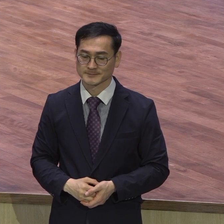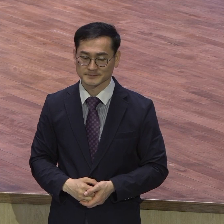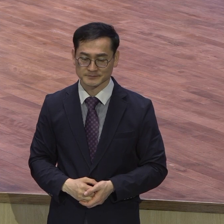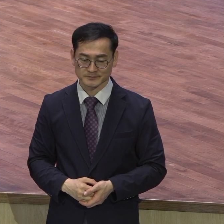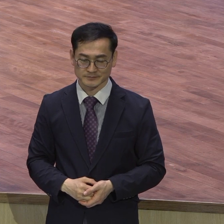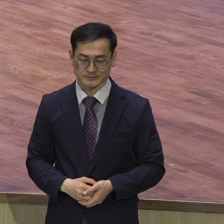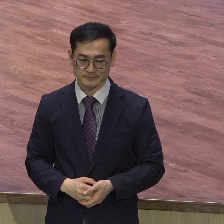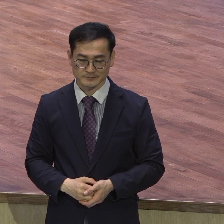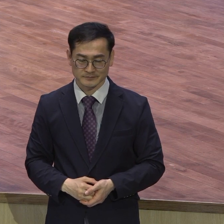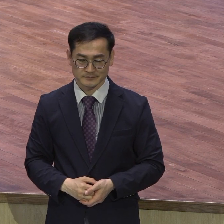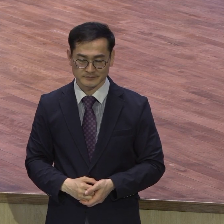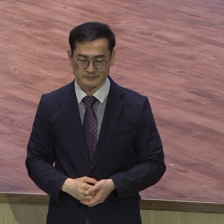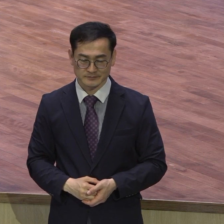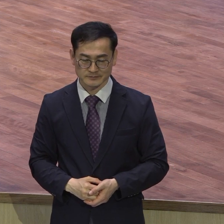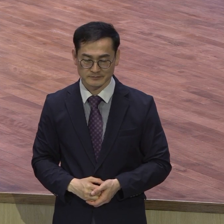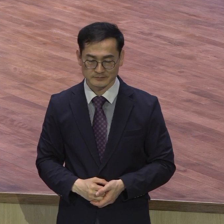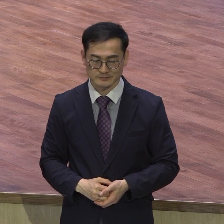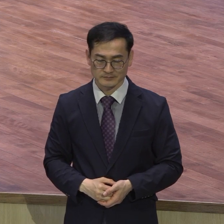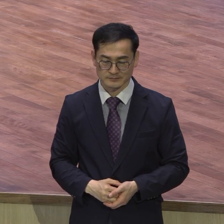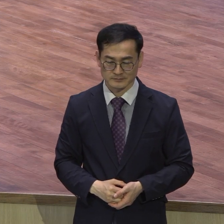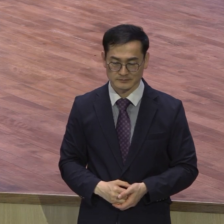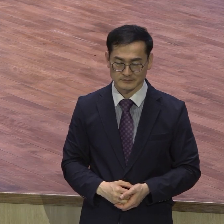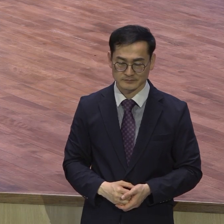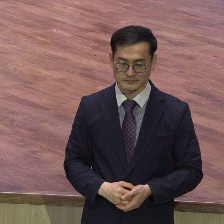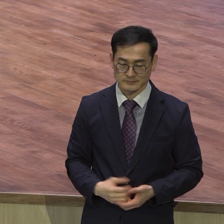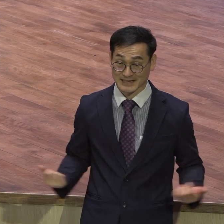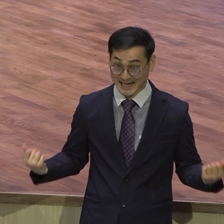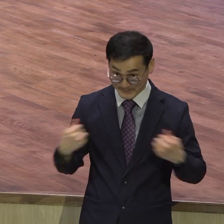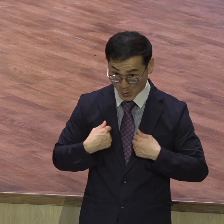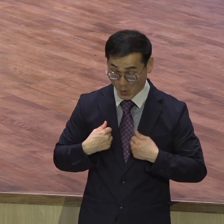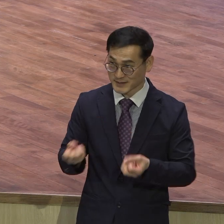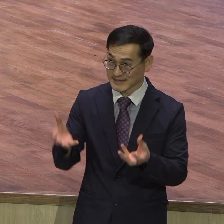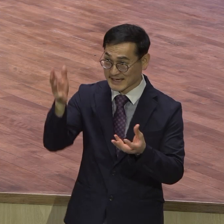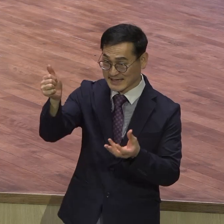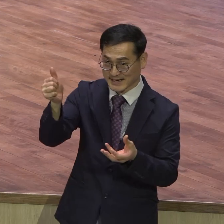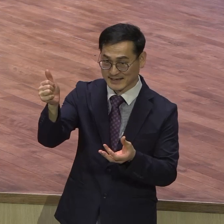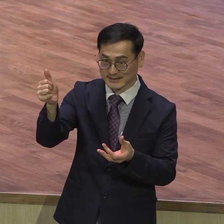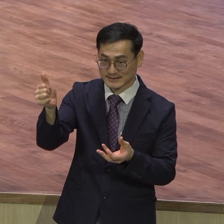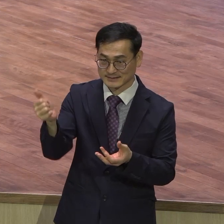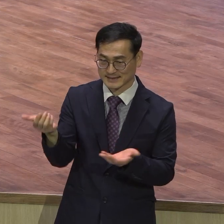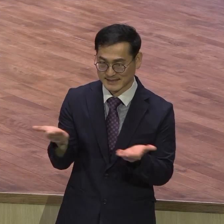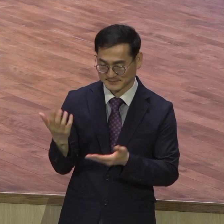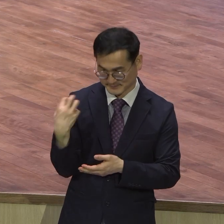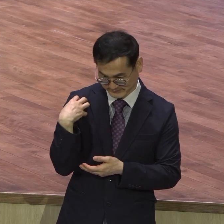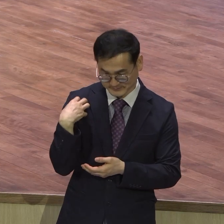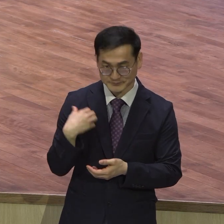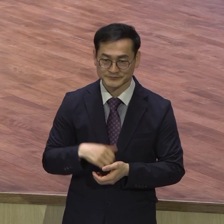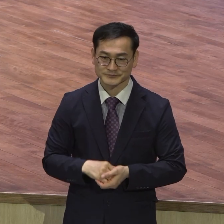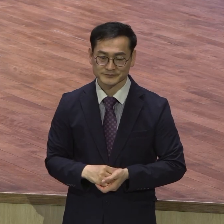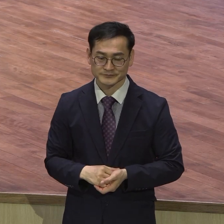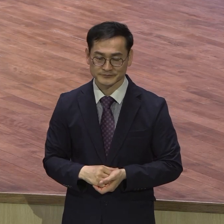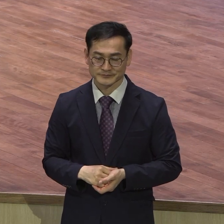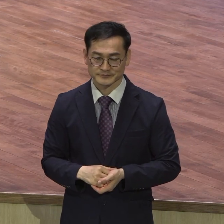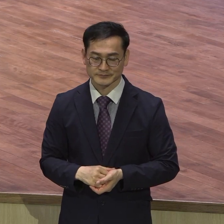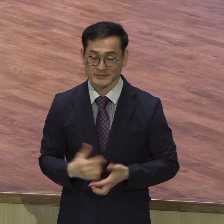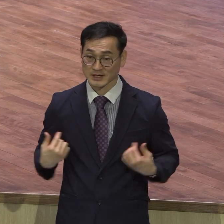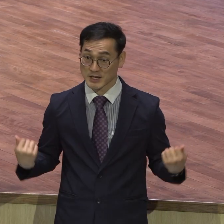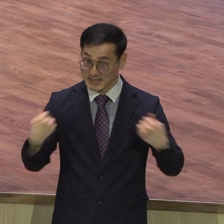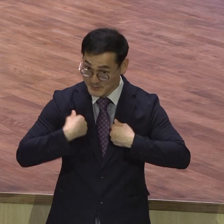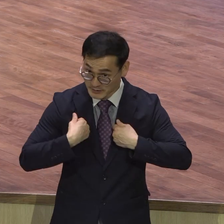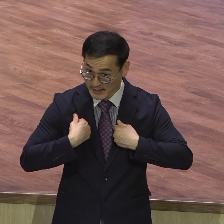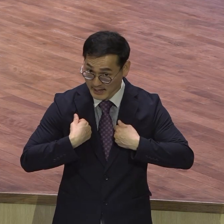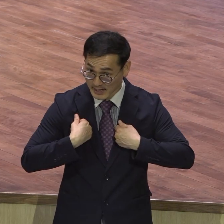애봇을 입고 제사장의 직분을 감당하는 데 있어서 이제는 무슨 뜻입니까 이걸 입었다 이 말이